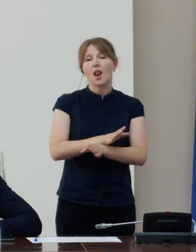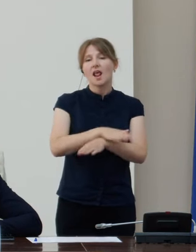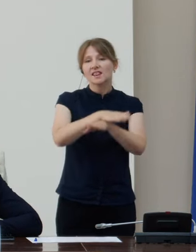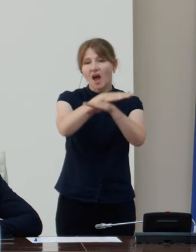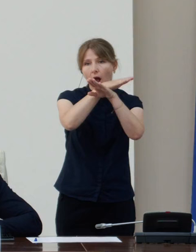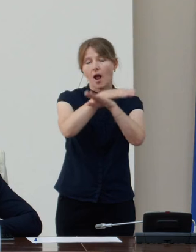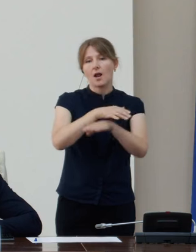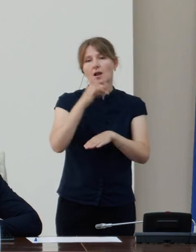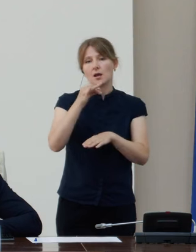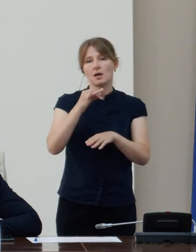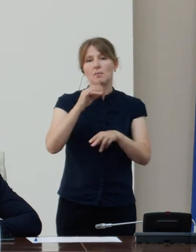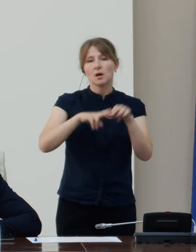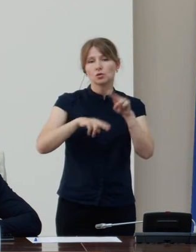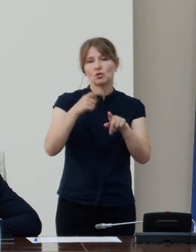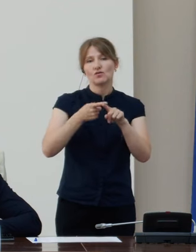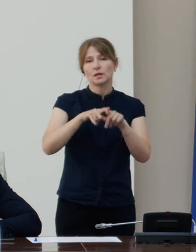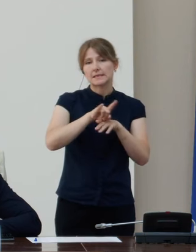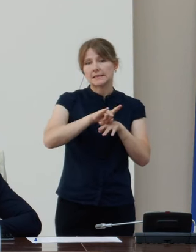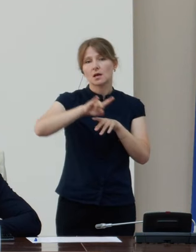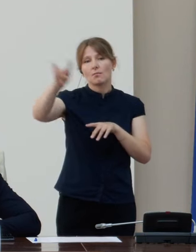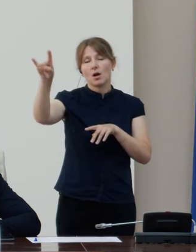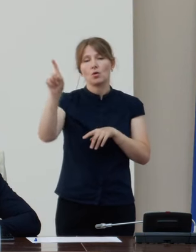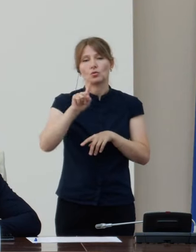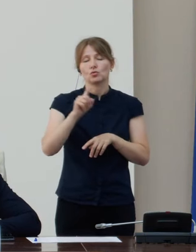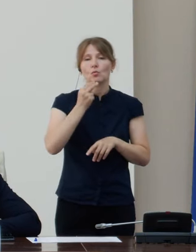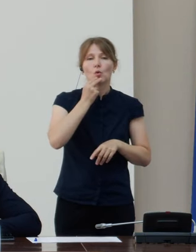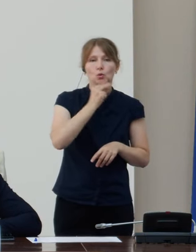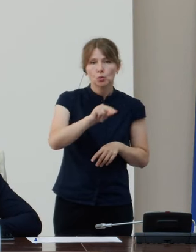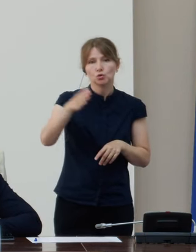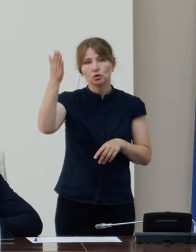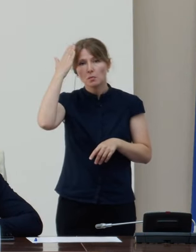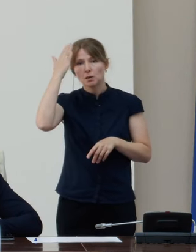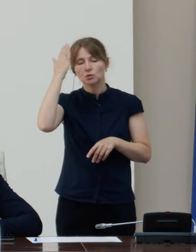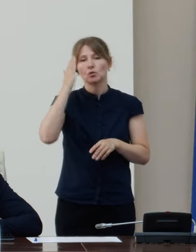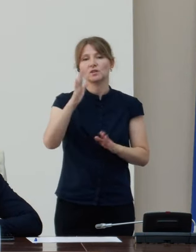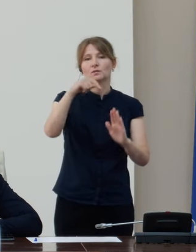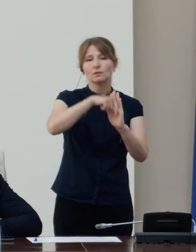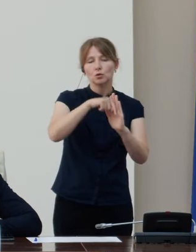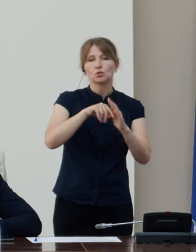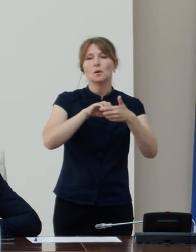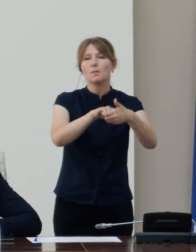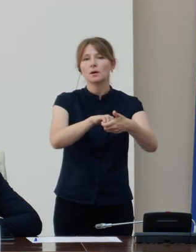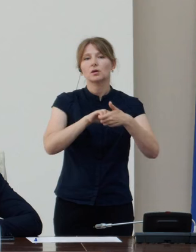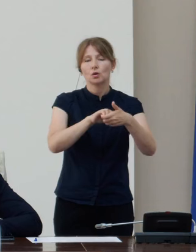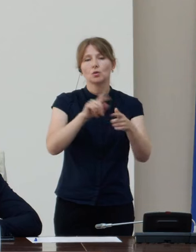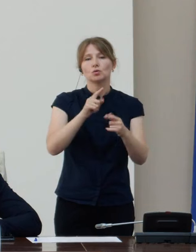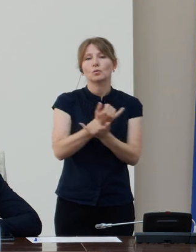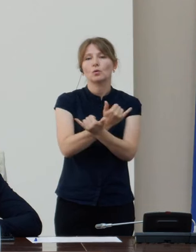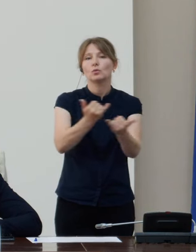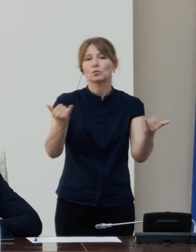parte, mobilizăm aceste resurse de experiență din cadrul partenerilor pentru a